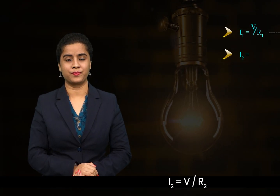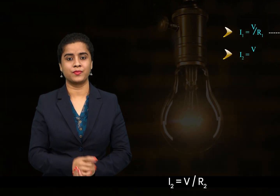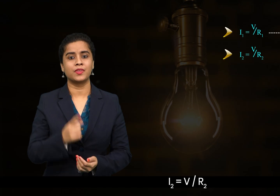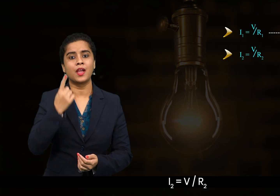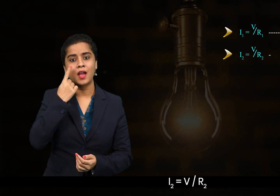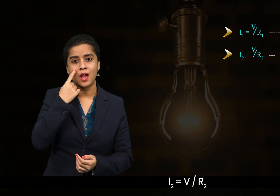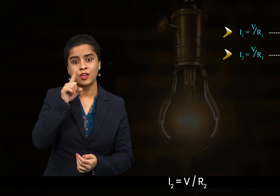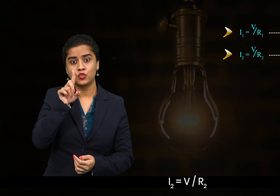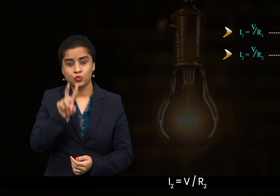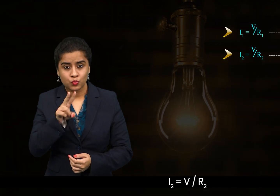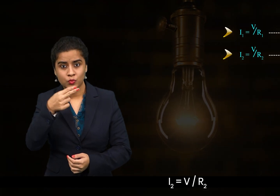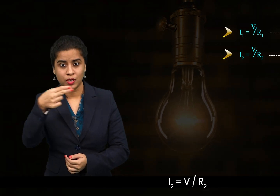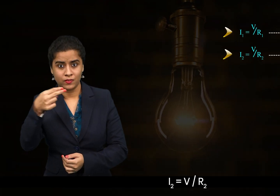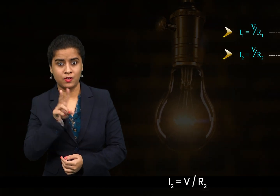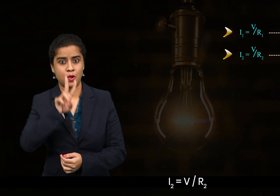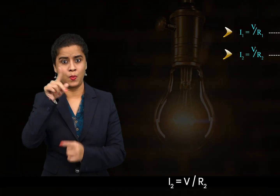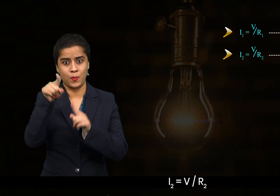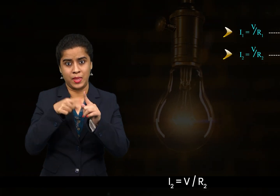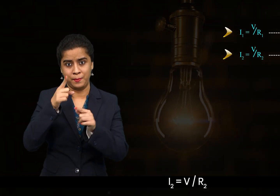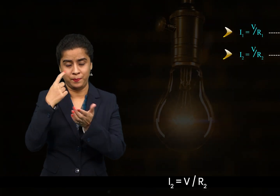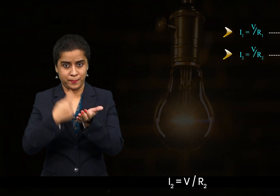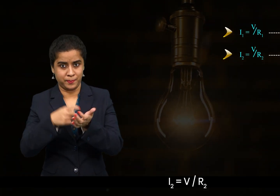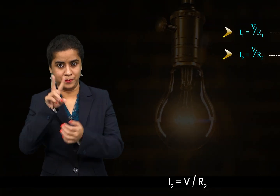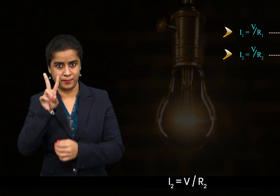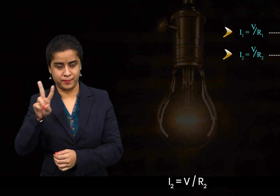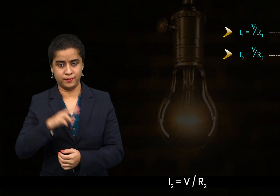I2 is equal to V/R2,